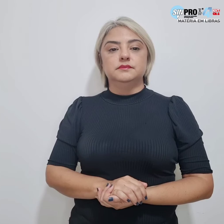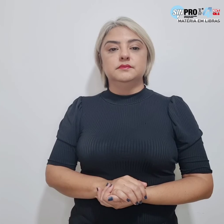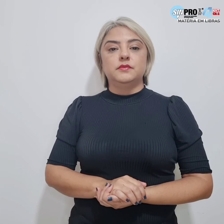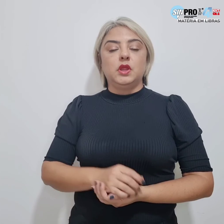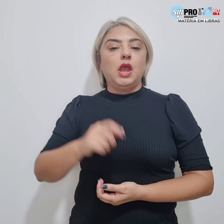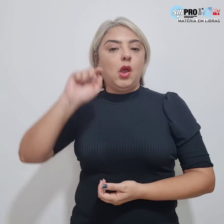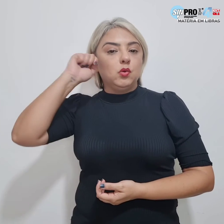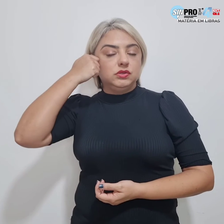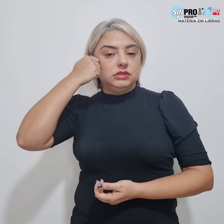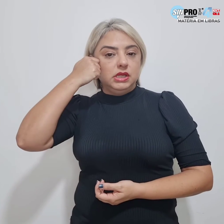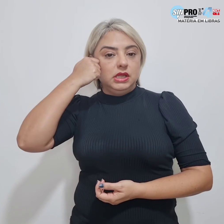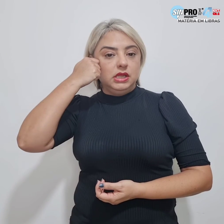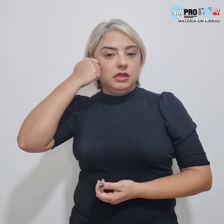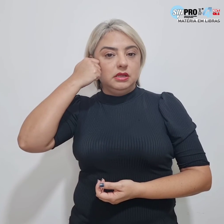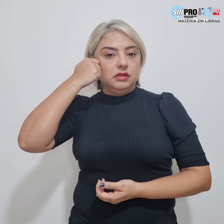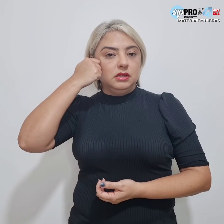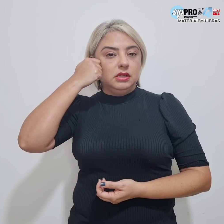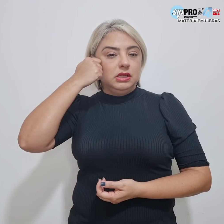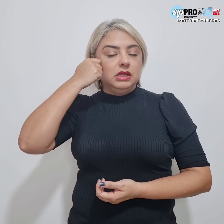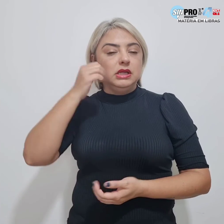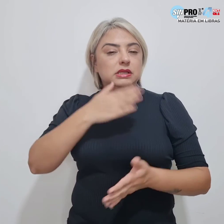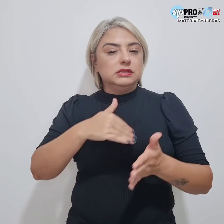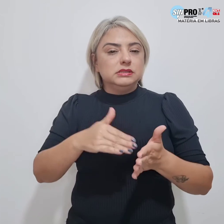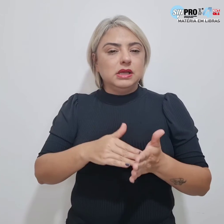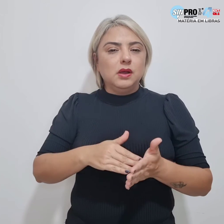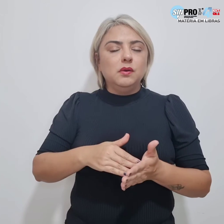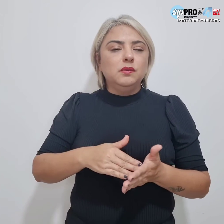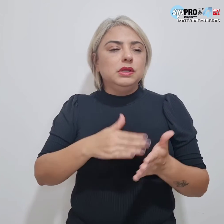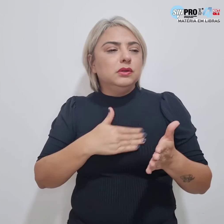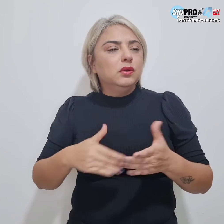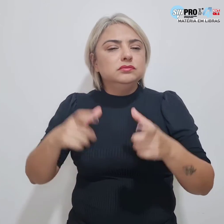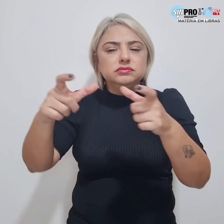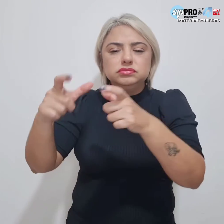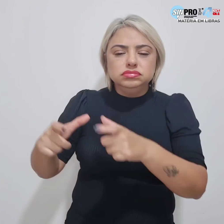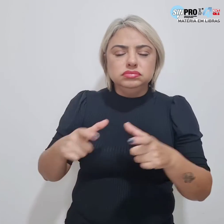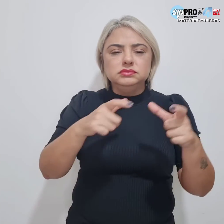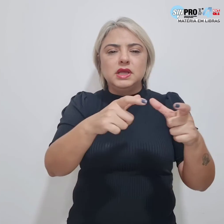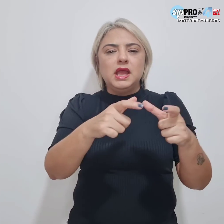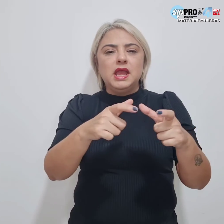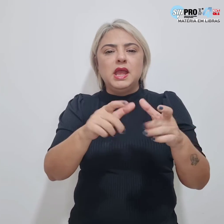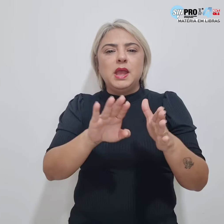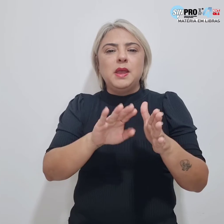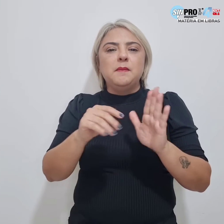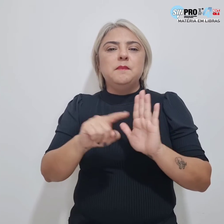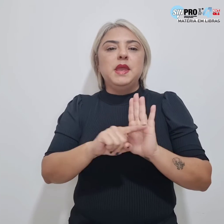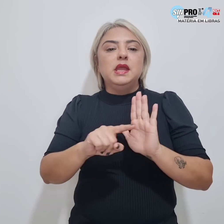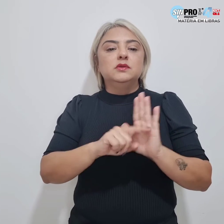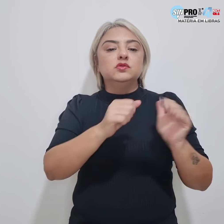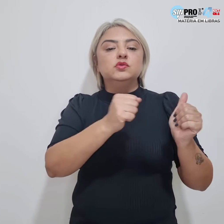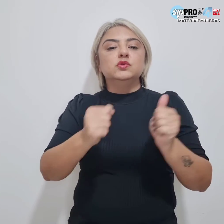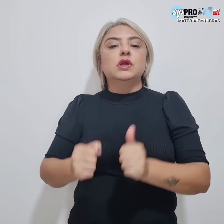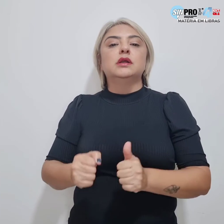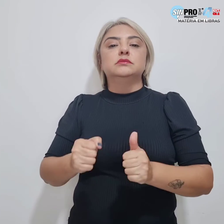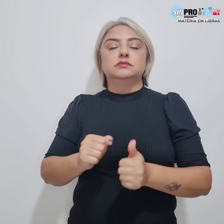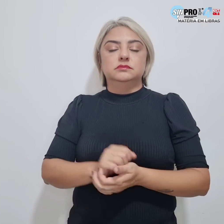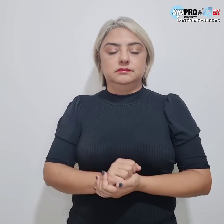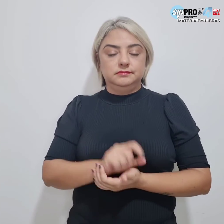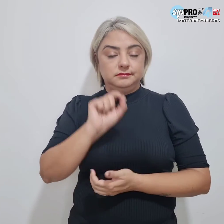Os negros estão massivamente em todos os lugares, menos nos espaços de poder. Por essas